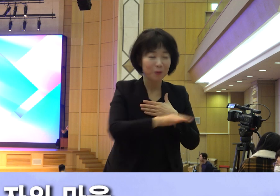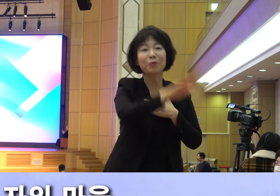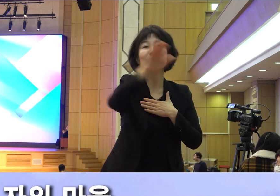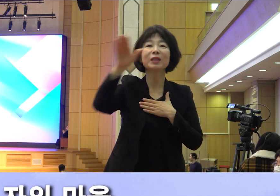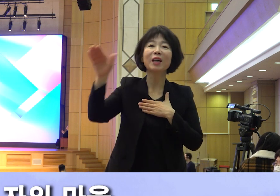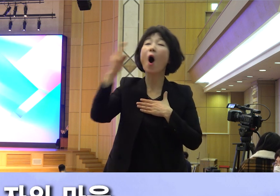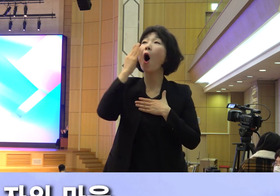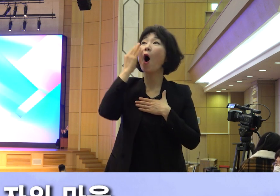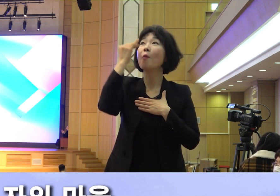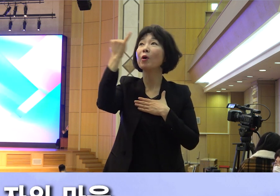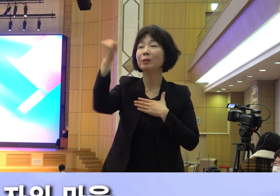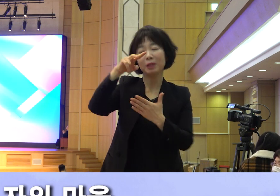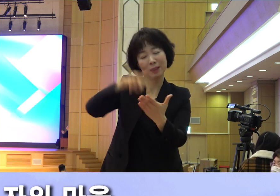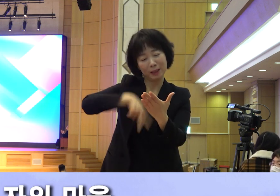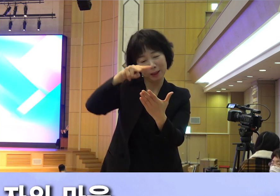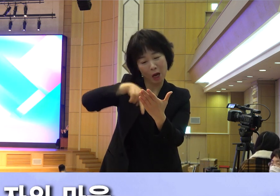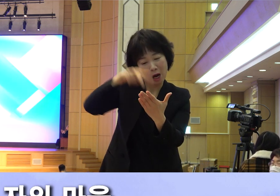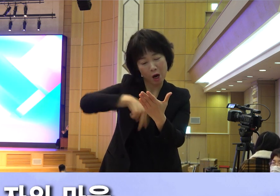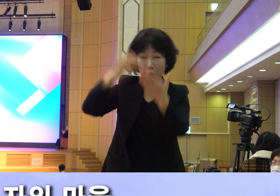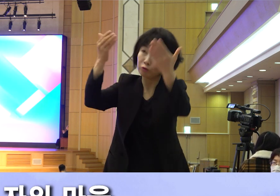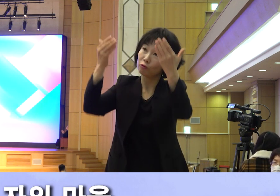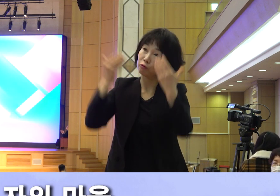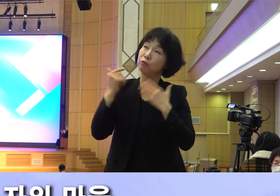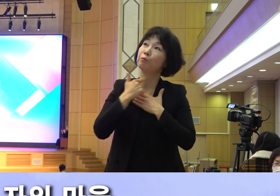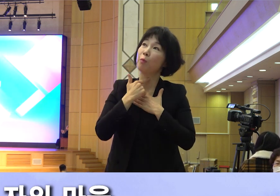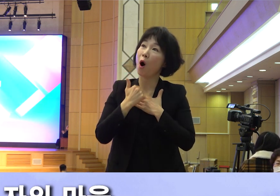귀하다 우리 어머님이